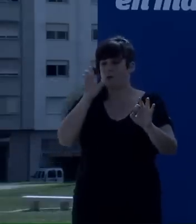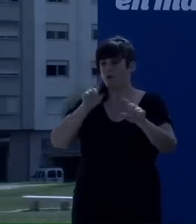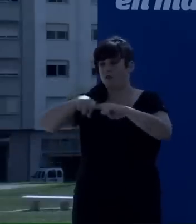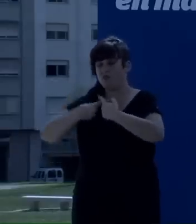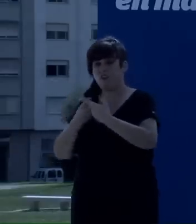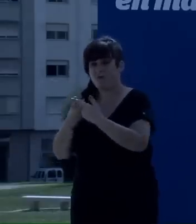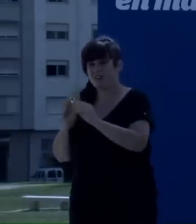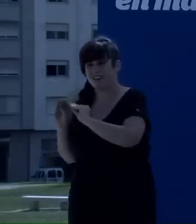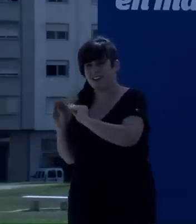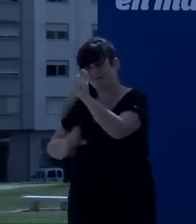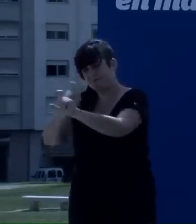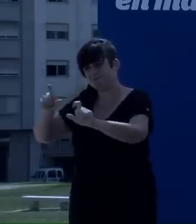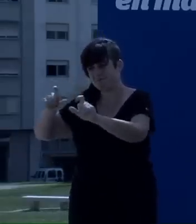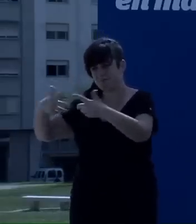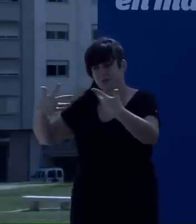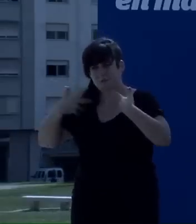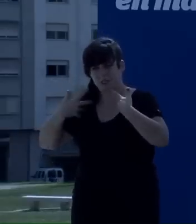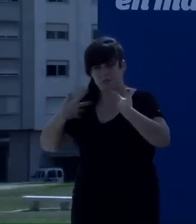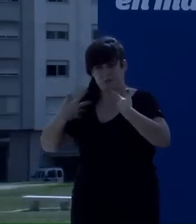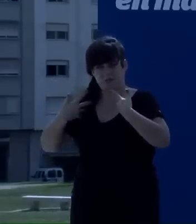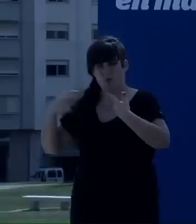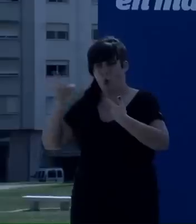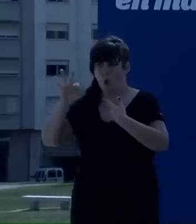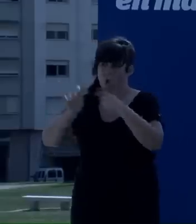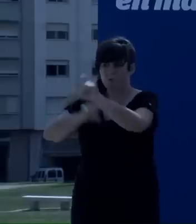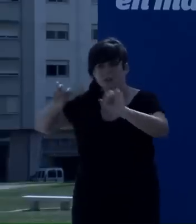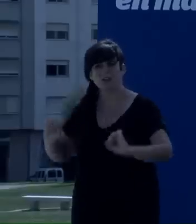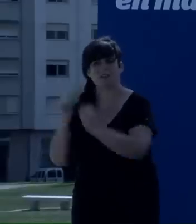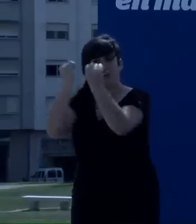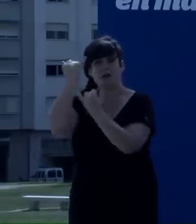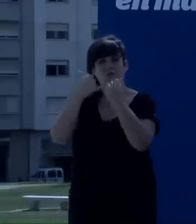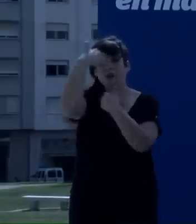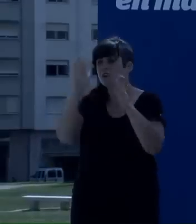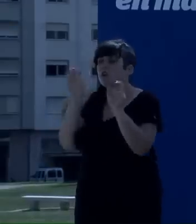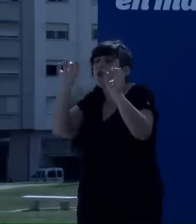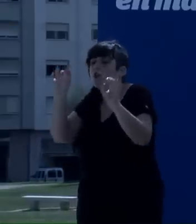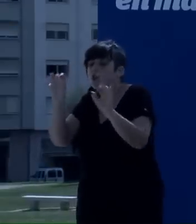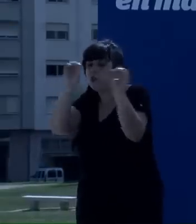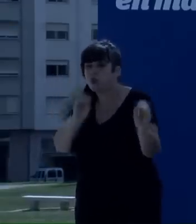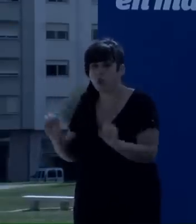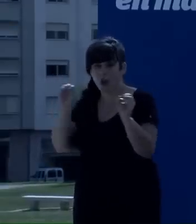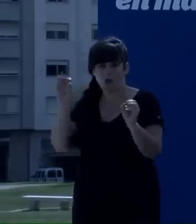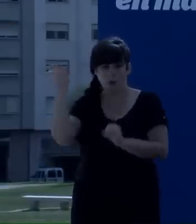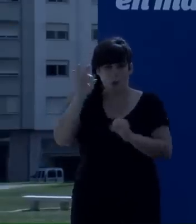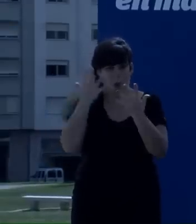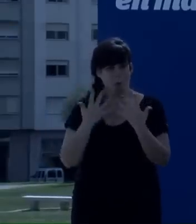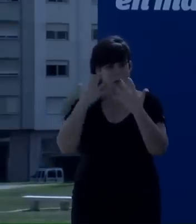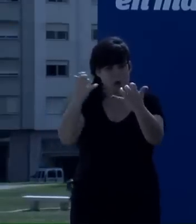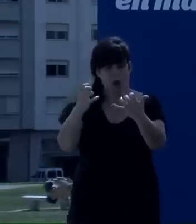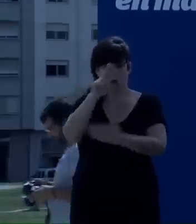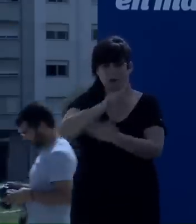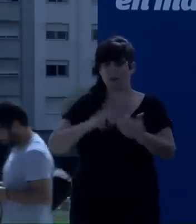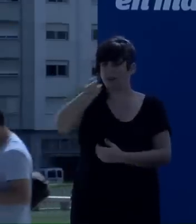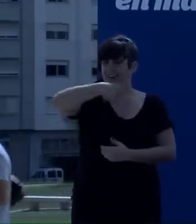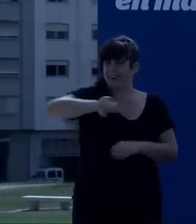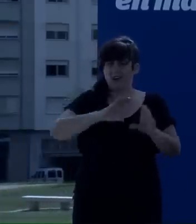das vítimas mortais que sobreviviron, que se negou sistemáticamente no Parlamento de Galicia a nosas peticións de